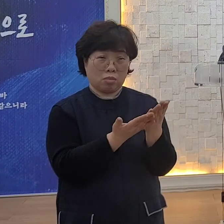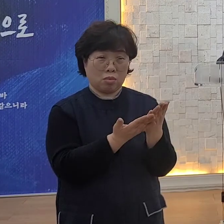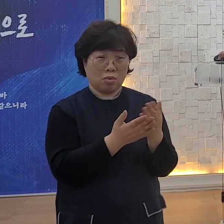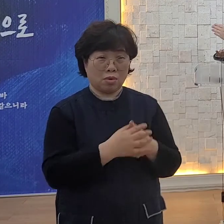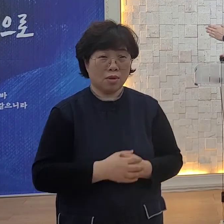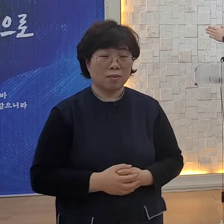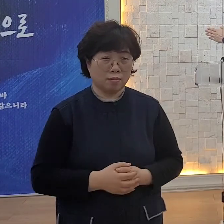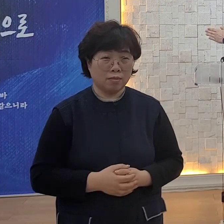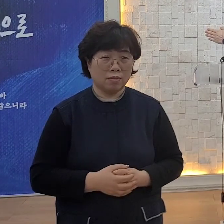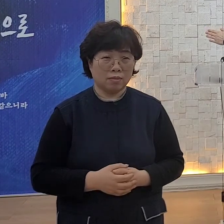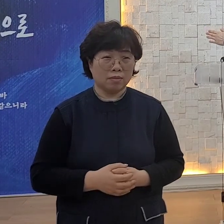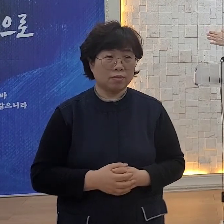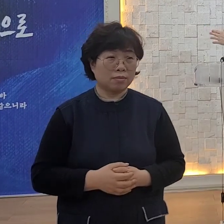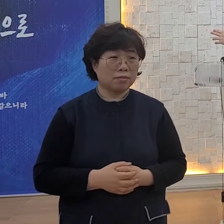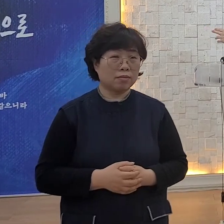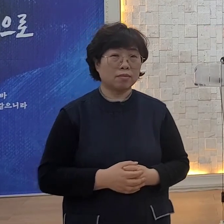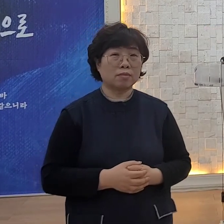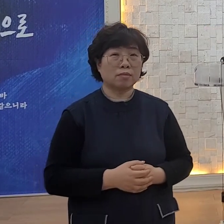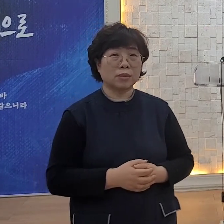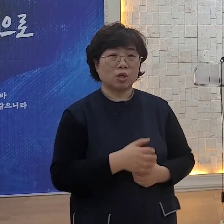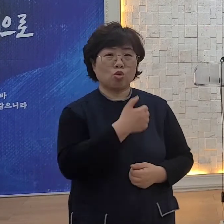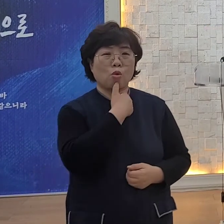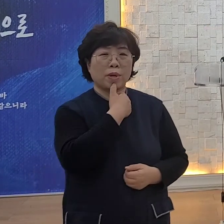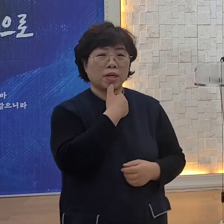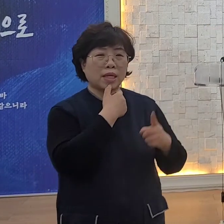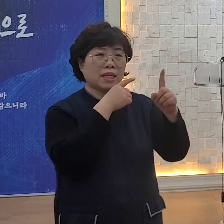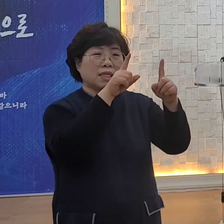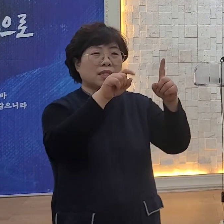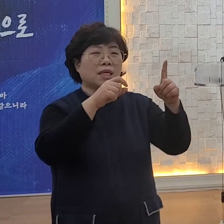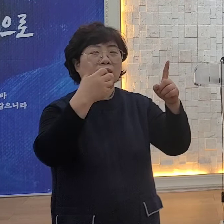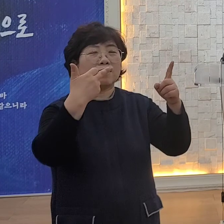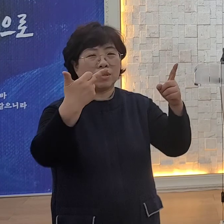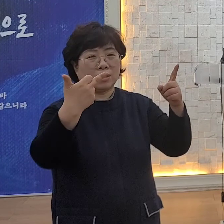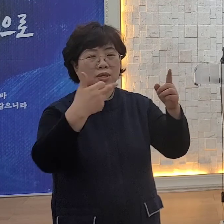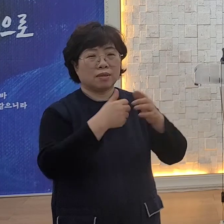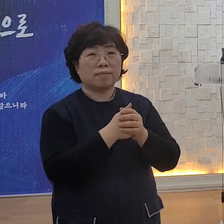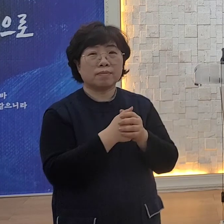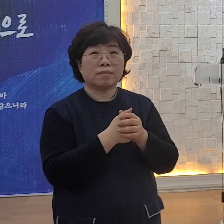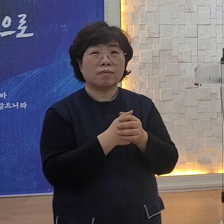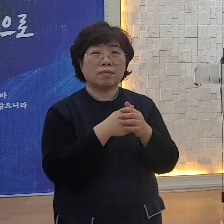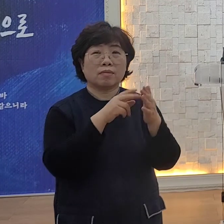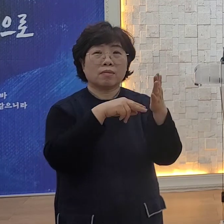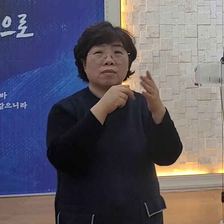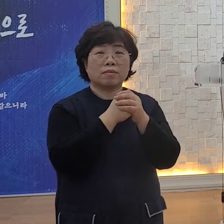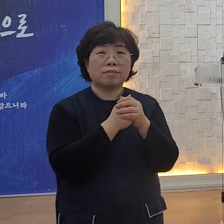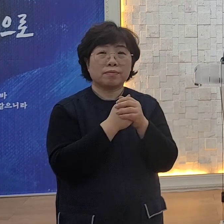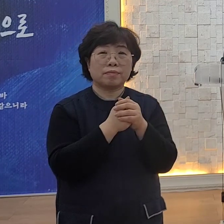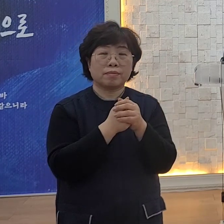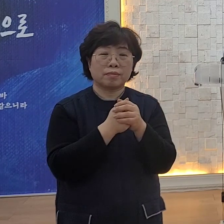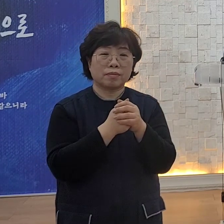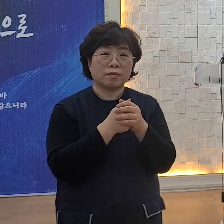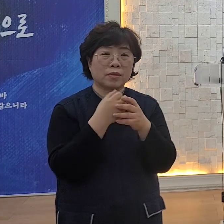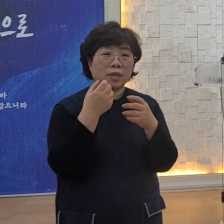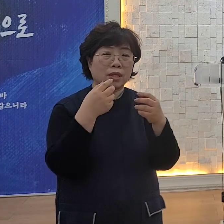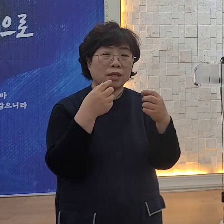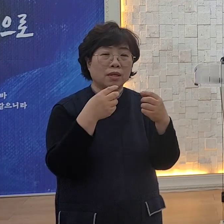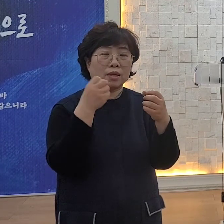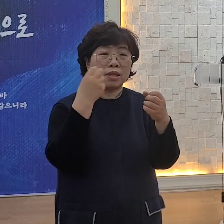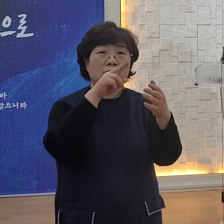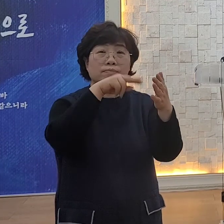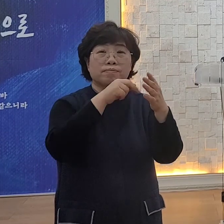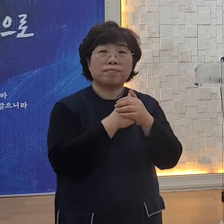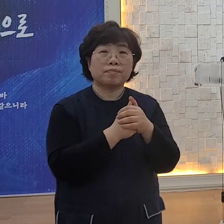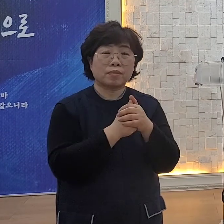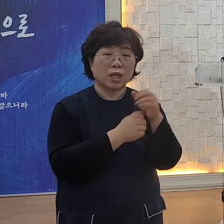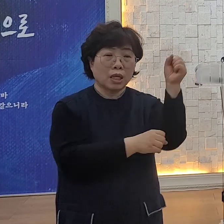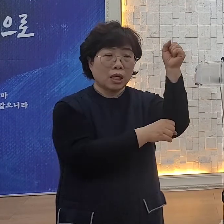그 기준이 이거예요. 로마서 1장 17절. 자, 우리 앞에 보시고 로마서 1장 17절 다시 한번 읽어보겠습니다.